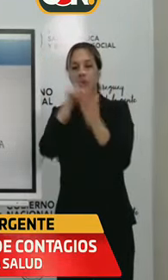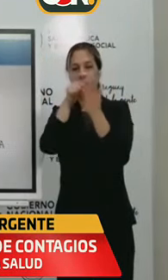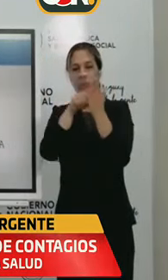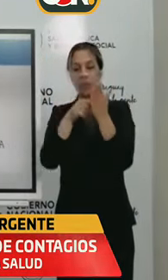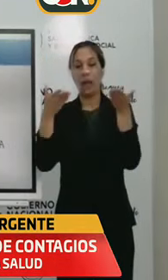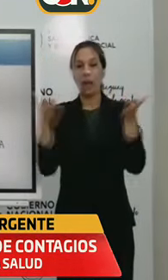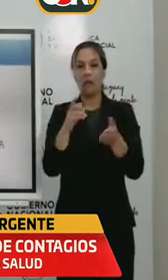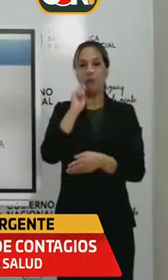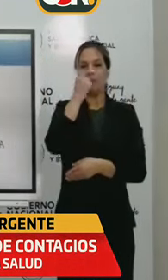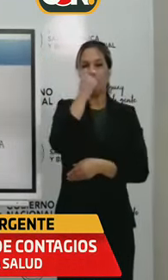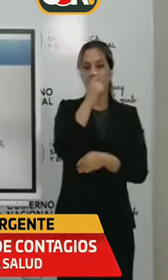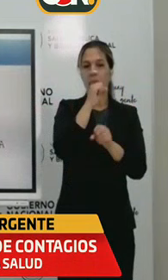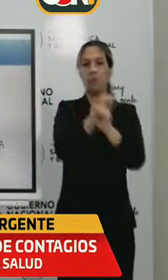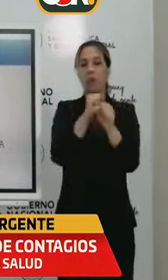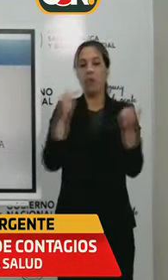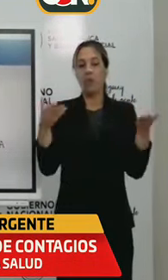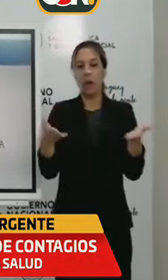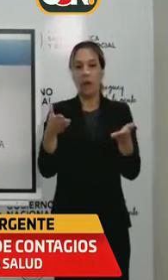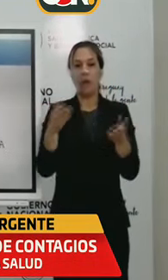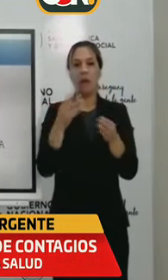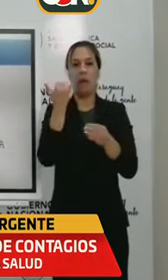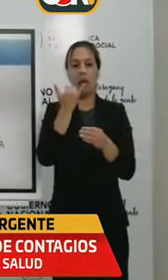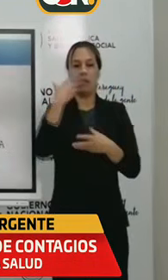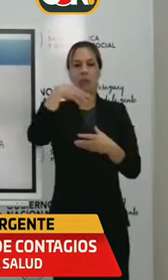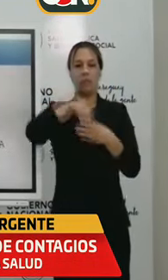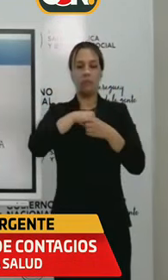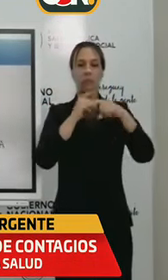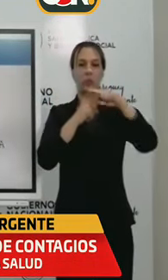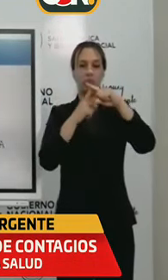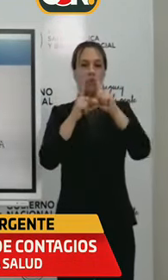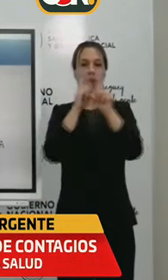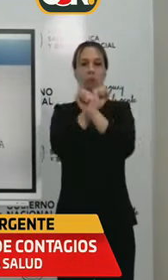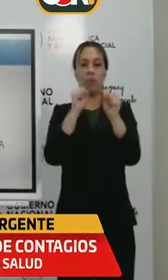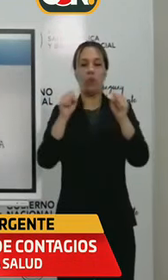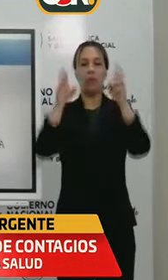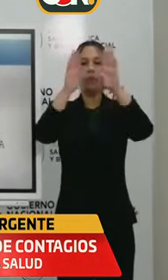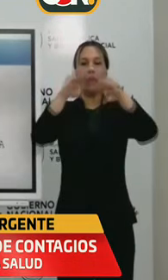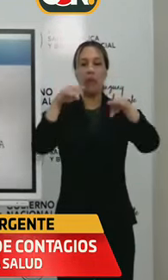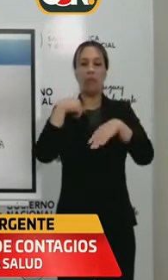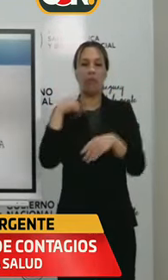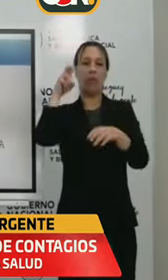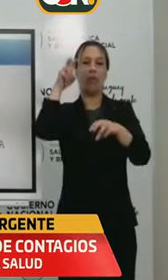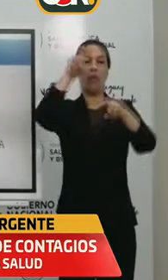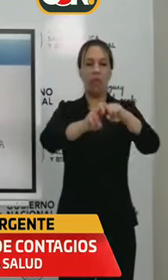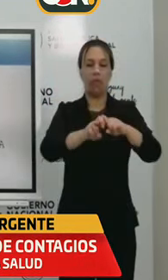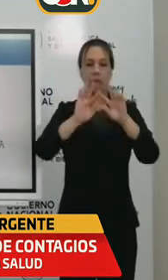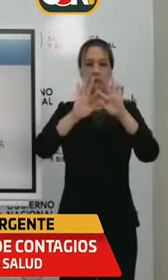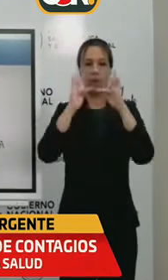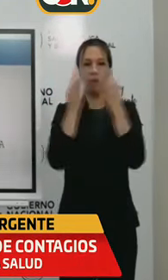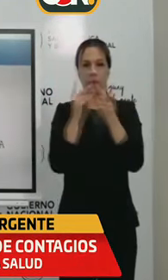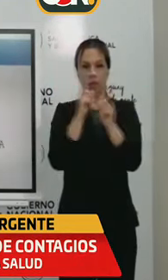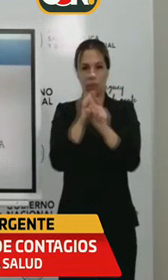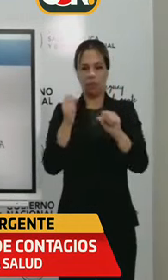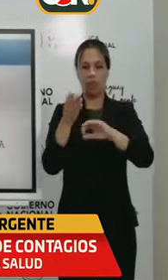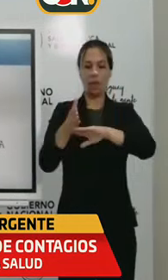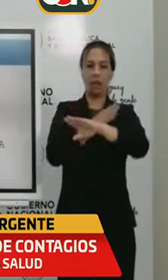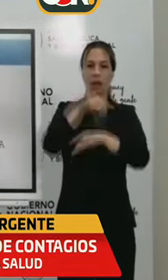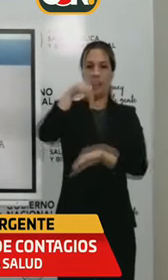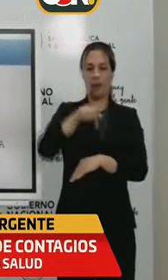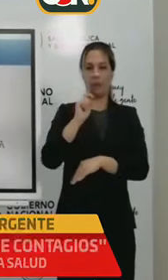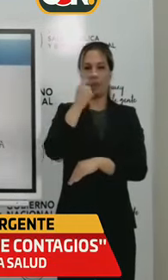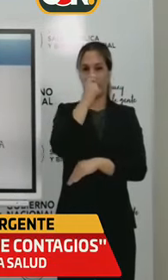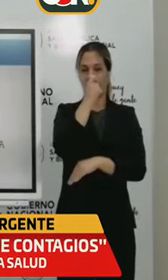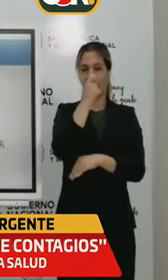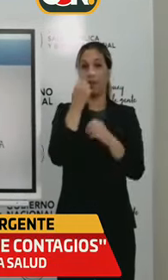ahora, puede ser que estés desarrollando la enfermedad y vas a tener que estar en cuarentena y no vas a poder compartir la fiesta con tus familiares. Es importante que te hagas el test. Por